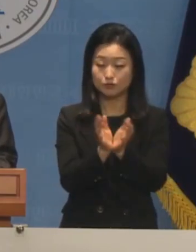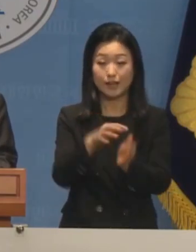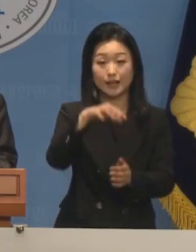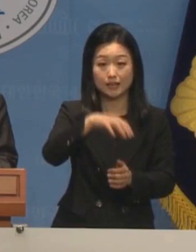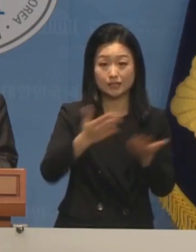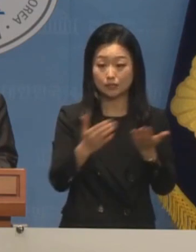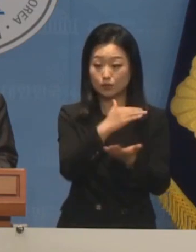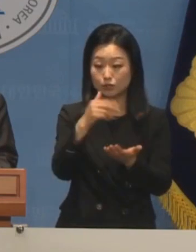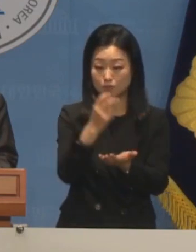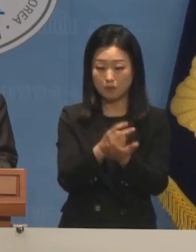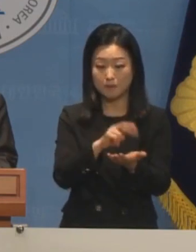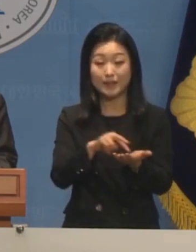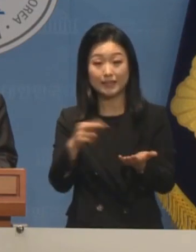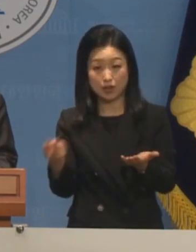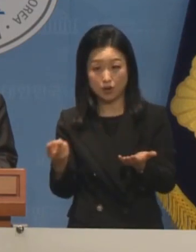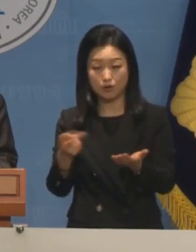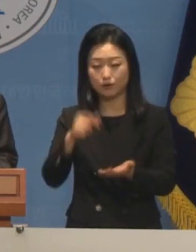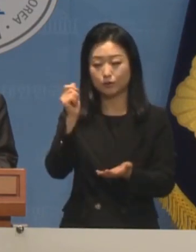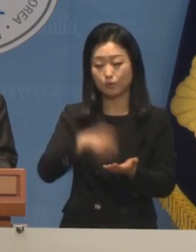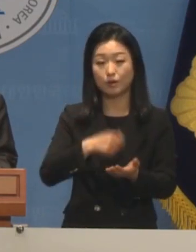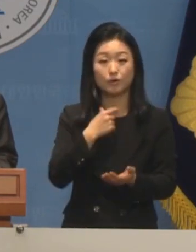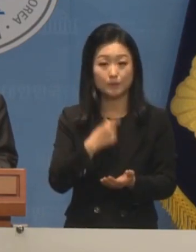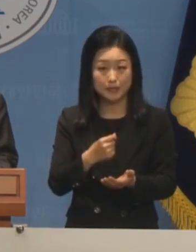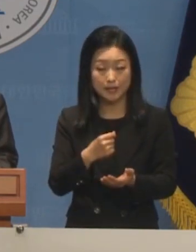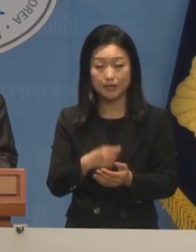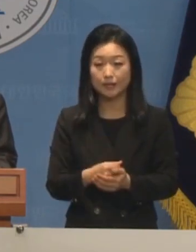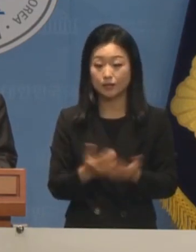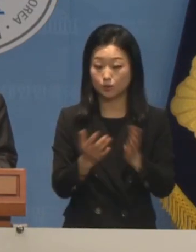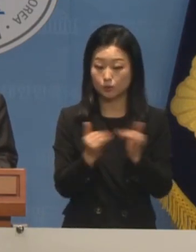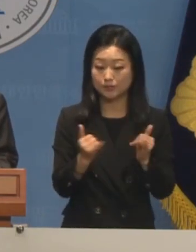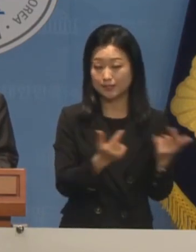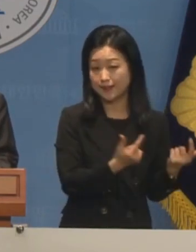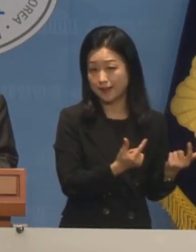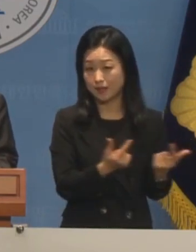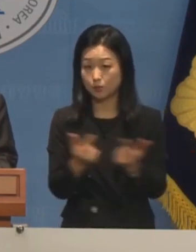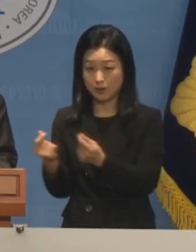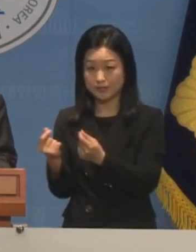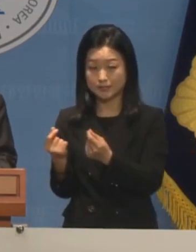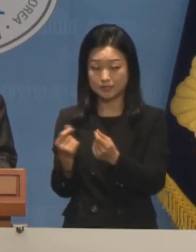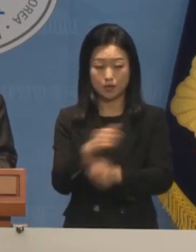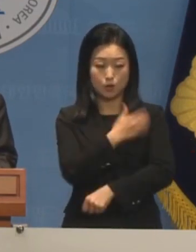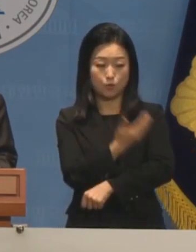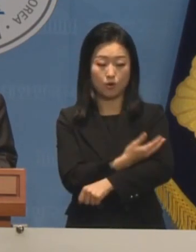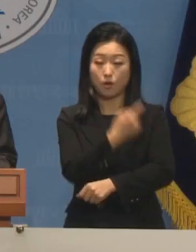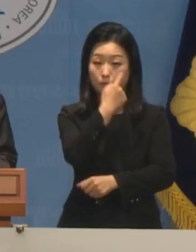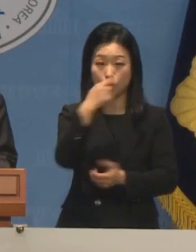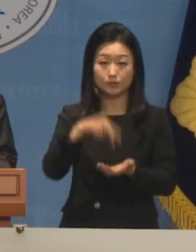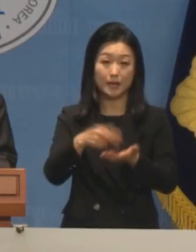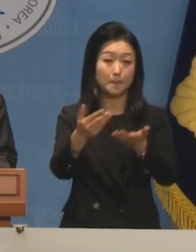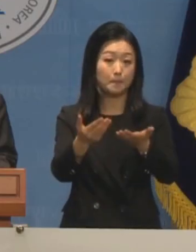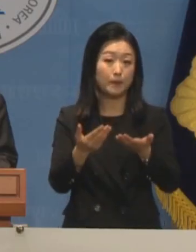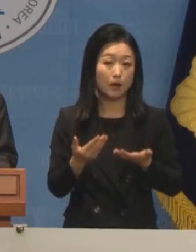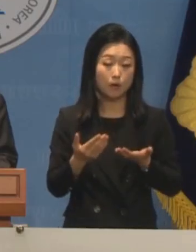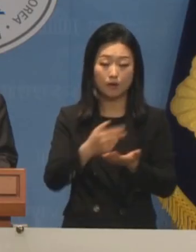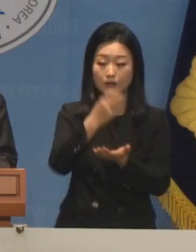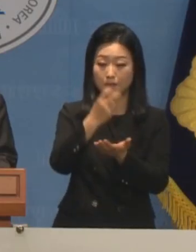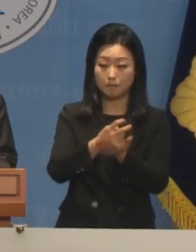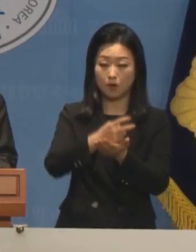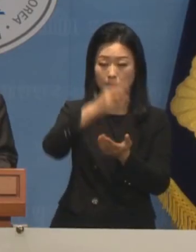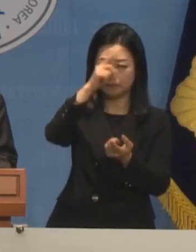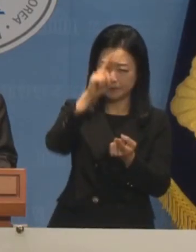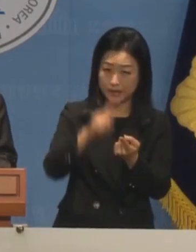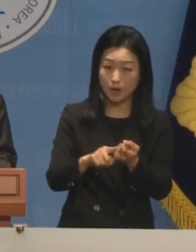근로기준법 개정안을 조속히 통과시켜 모든 노동자가 일터에서의 기본적 권리를 보장받고 법이 정한 노동 기준에